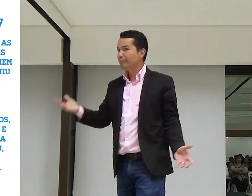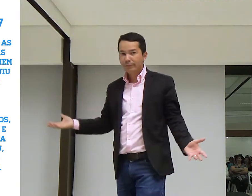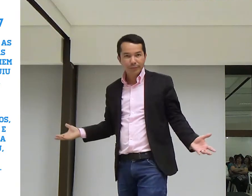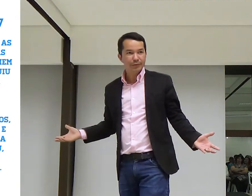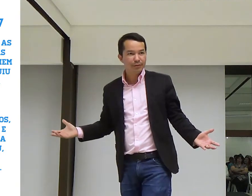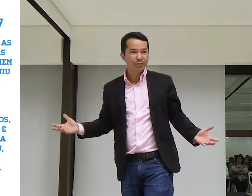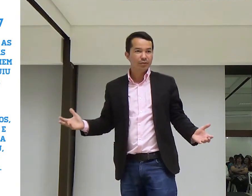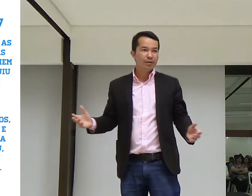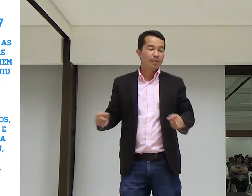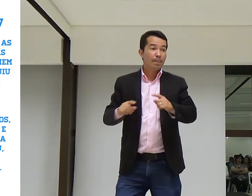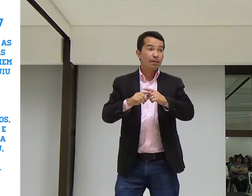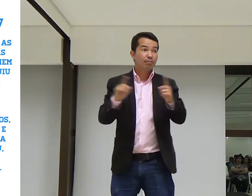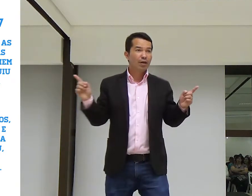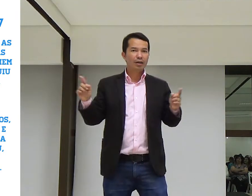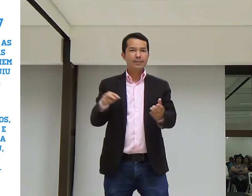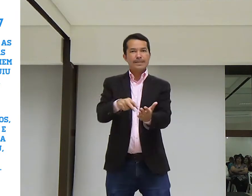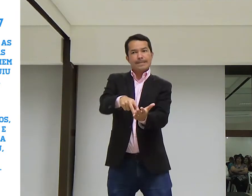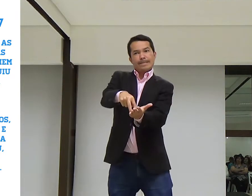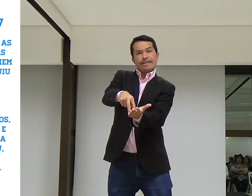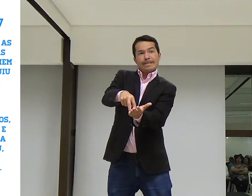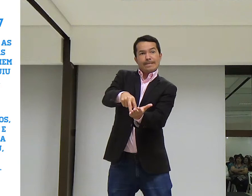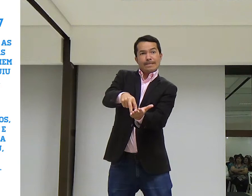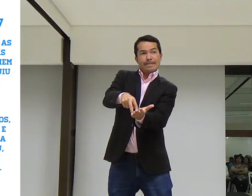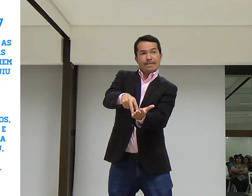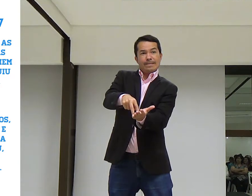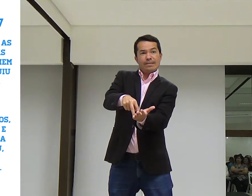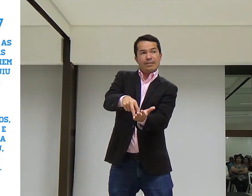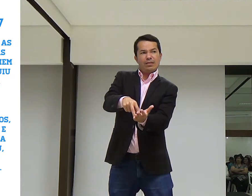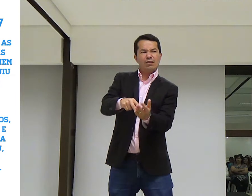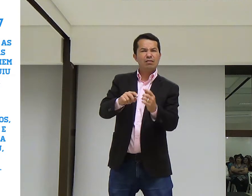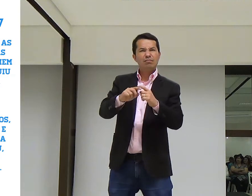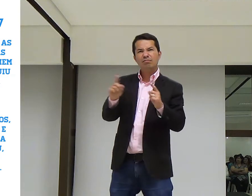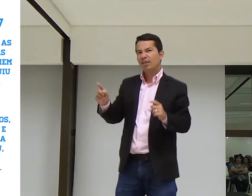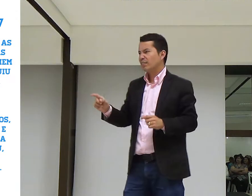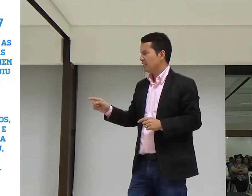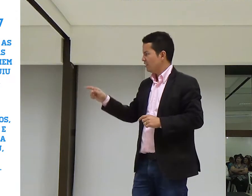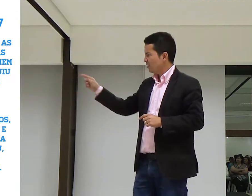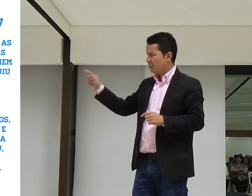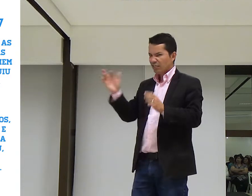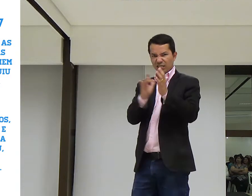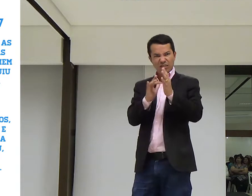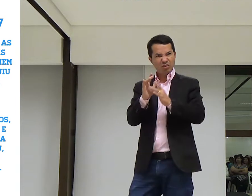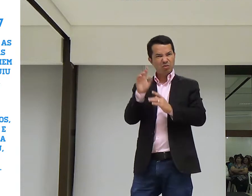né? Uma bela casa. Mas, e a sua firmeza?